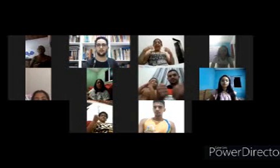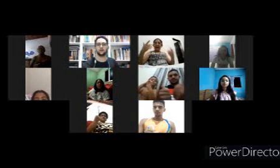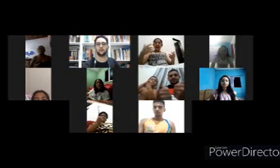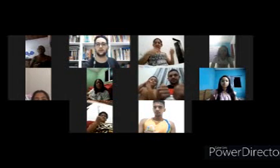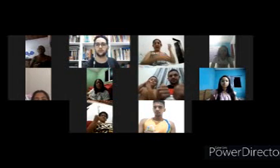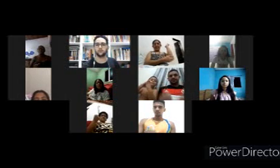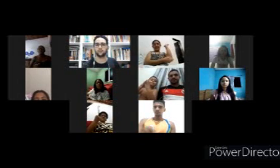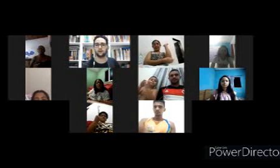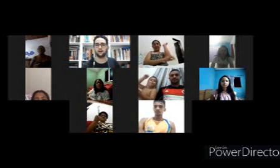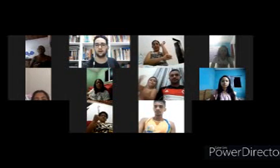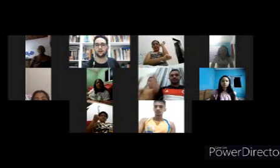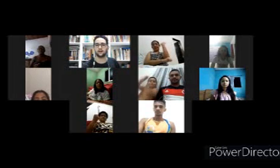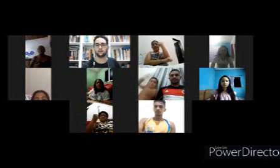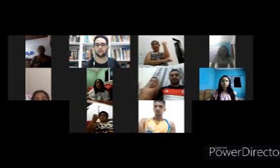Calma aí, deixa eu ligar aqui teu som.